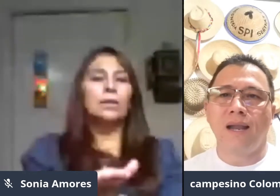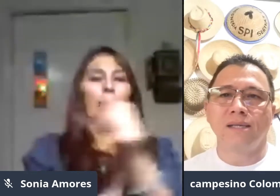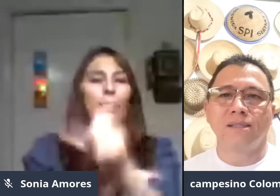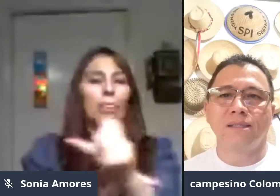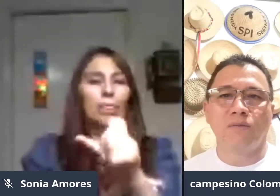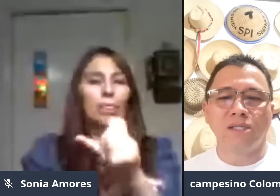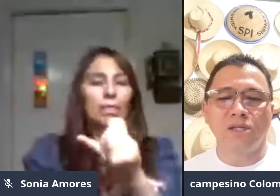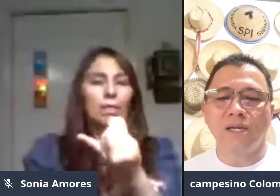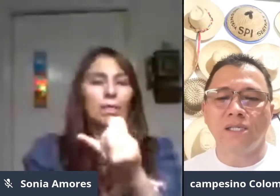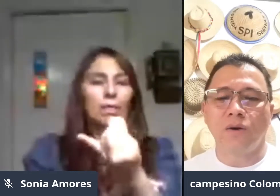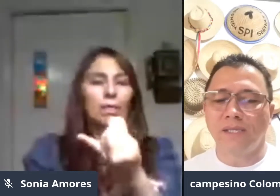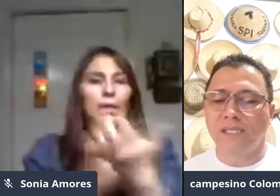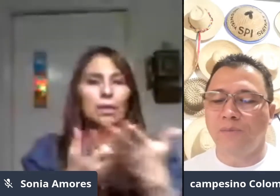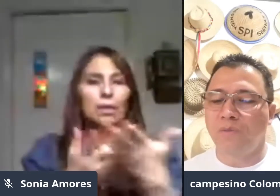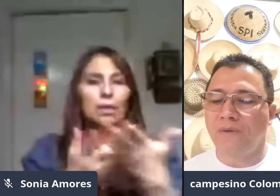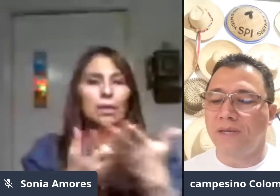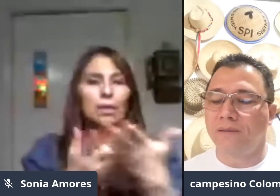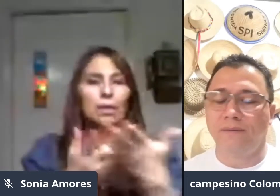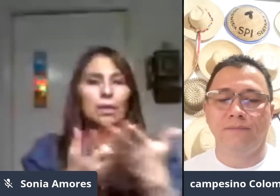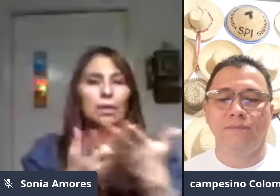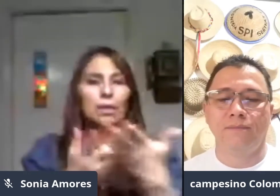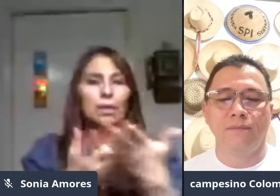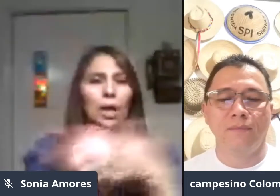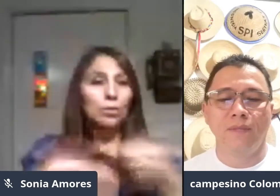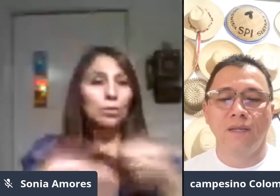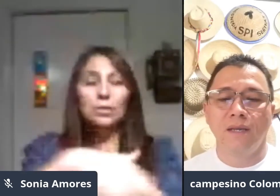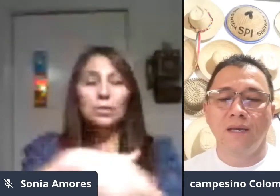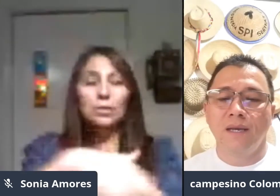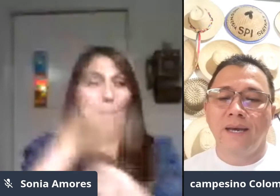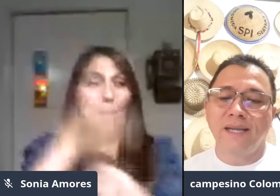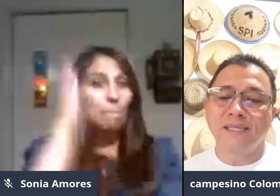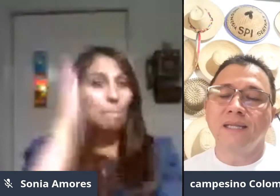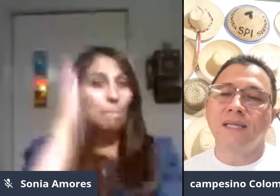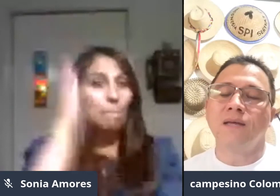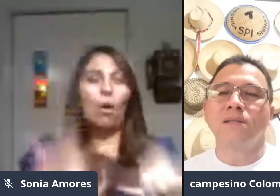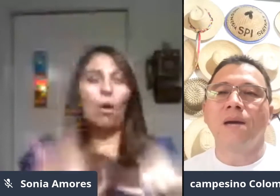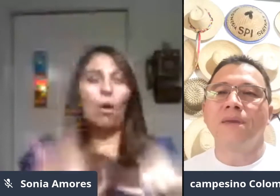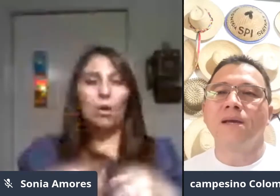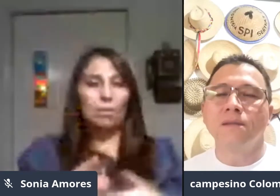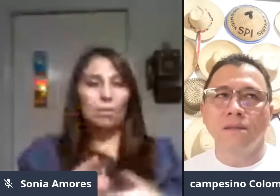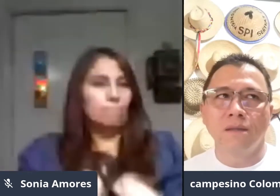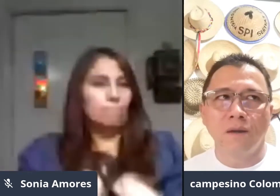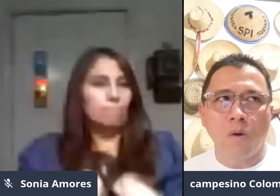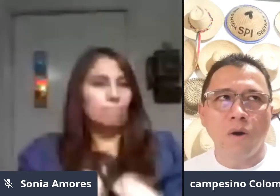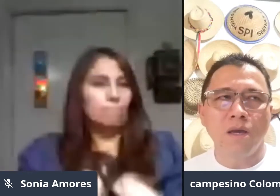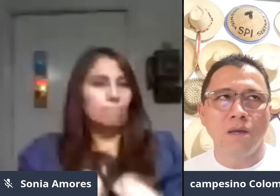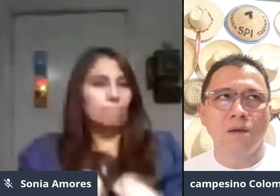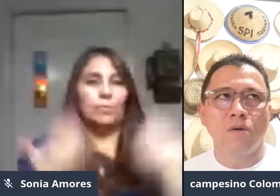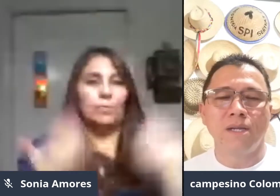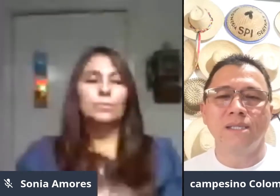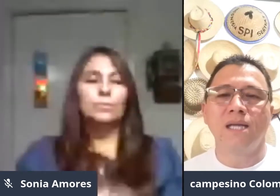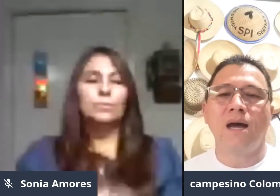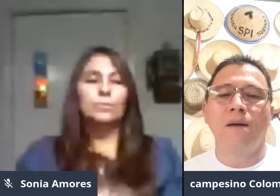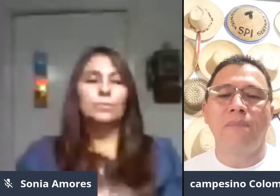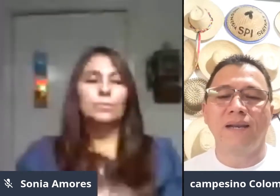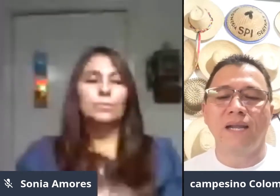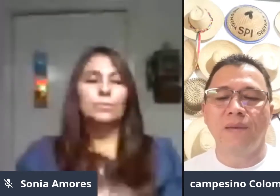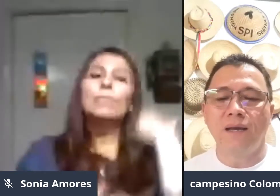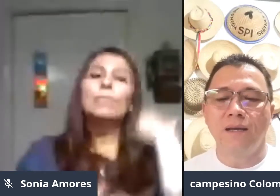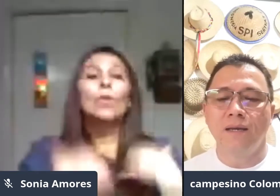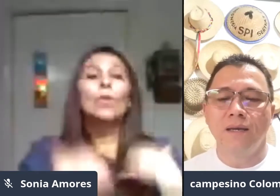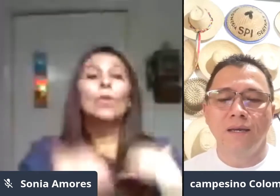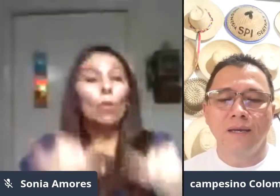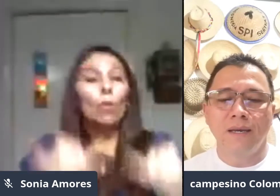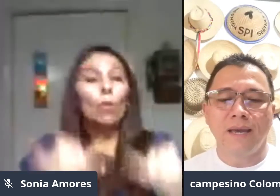a las situaciones que hoy estamos viviendo. En ese sentido, también hoy con esta